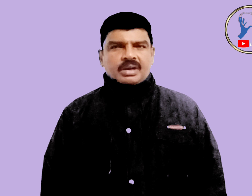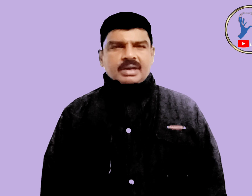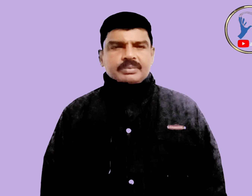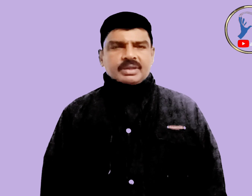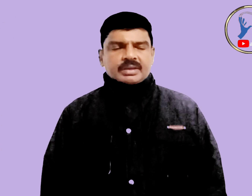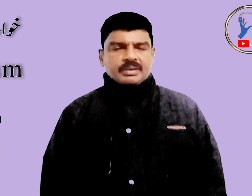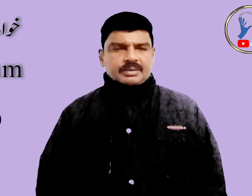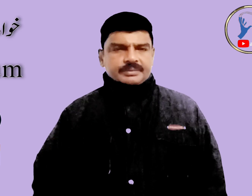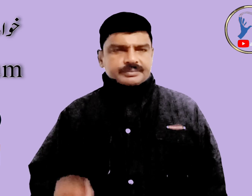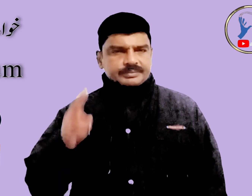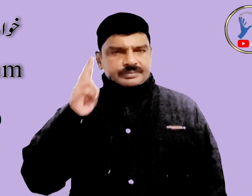ख्वाब देखना,